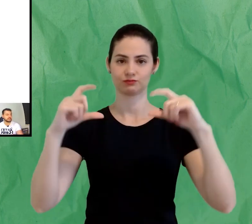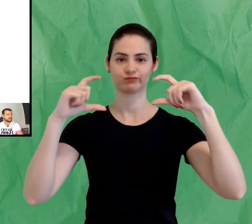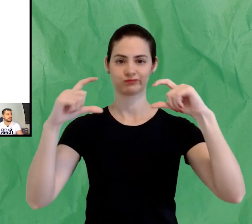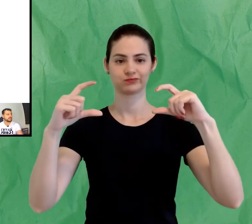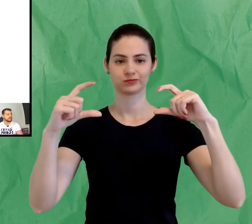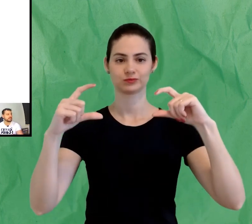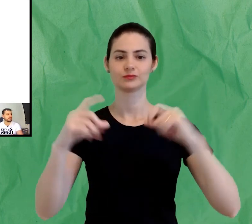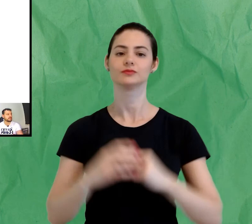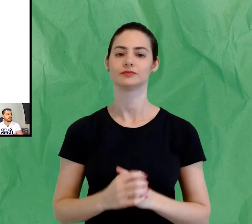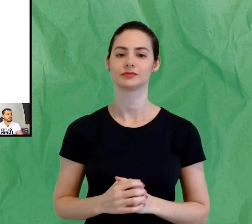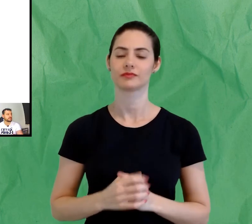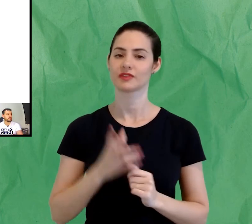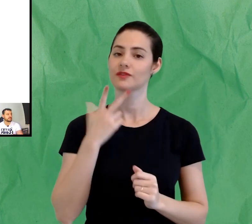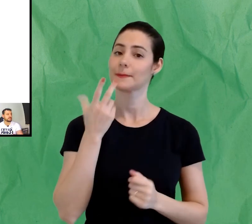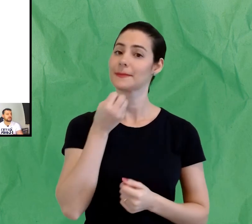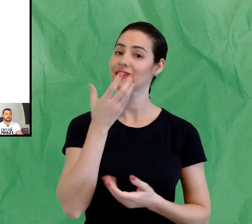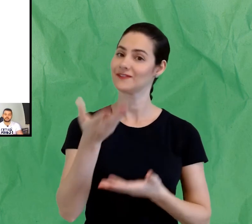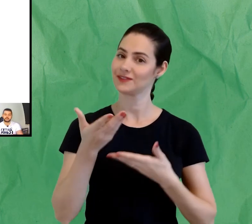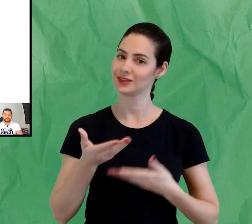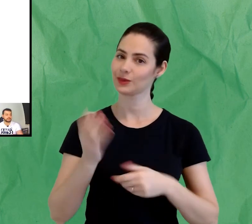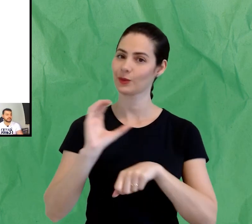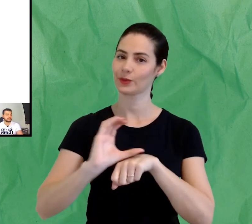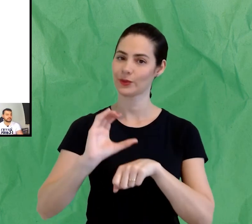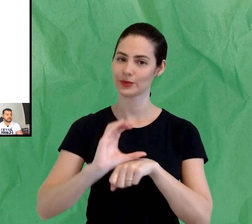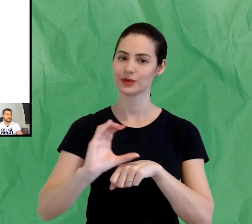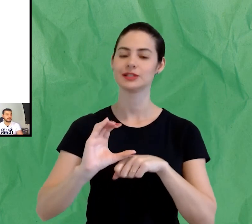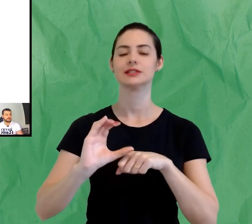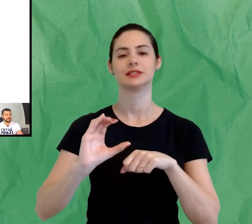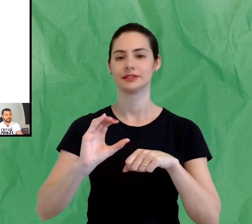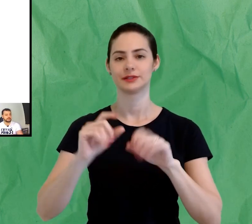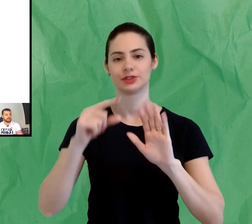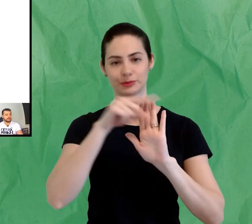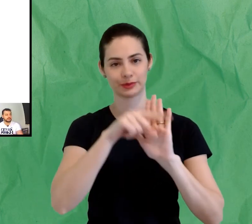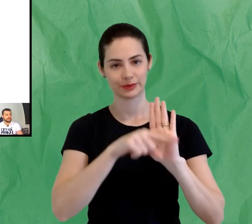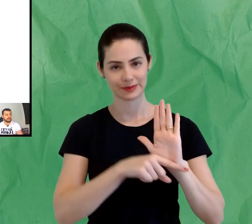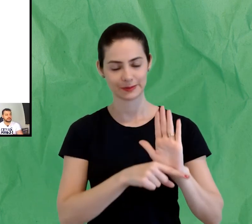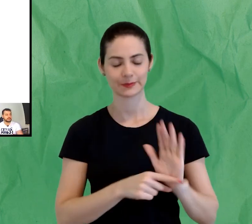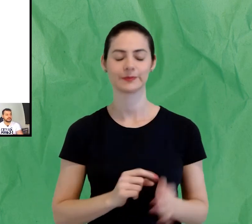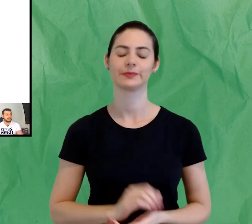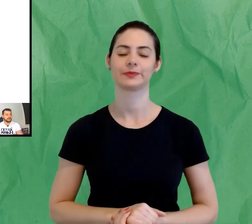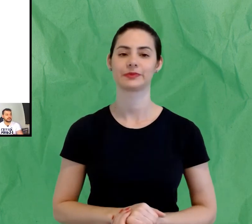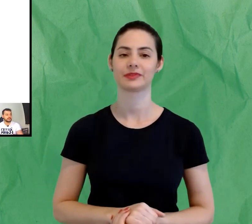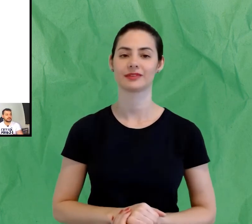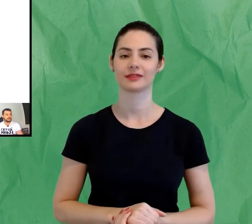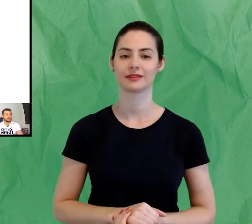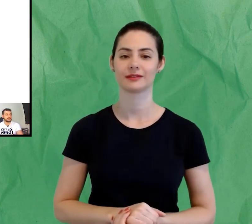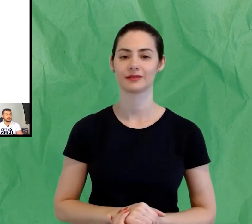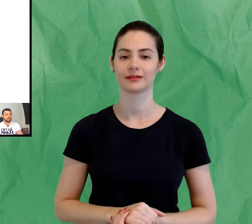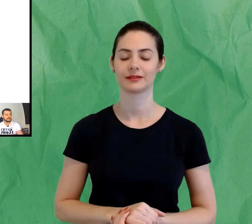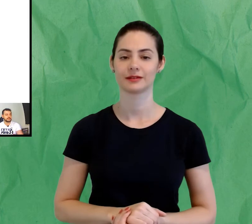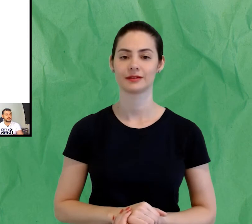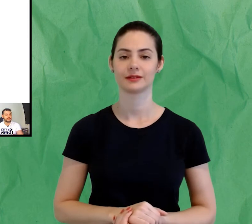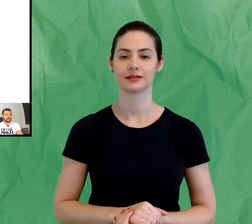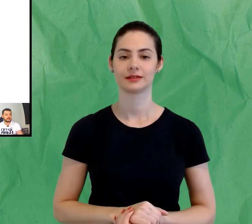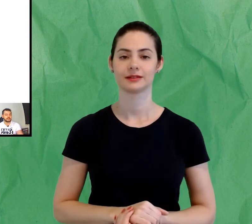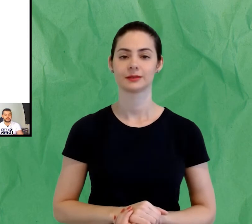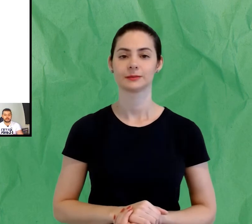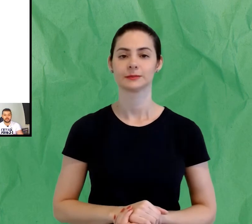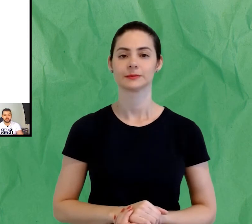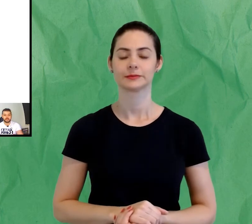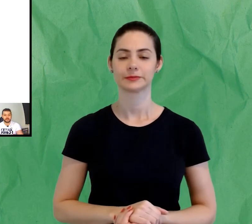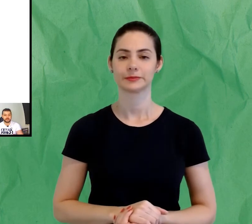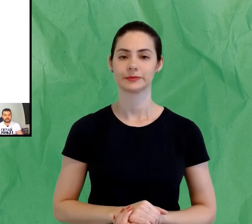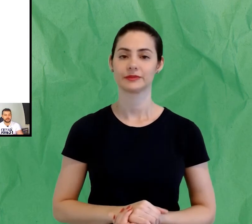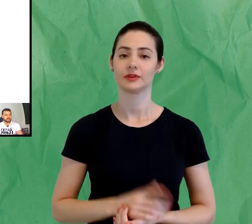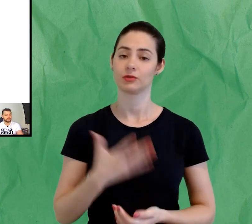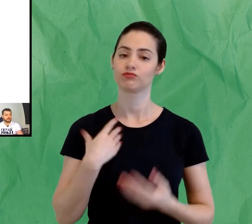de texto, escrito bem-vindo ao curso de programação. Note que eu passei uma string dentro do alert. Foi